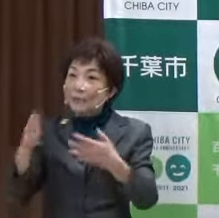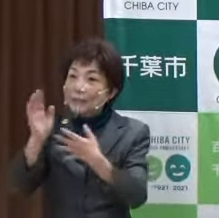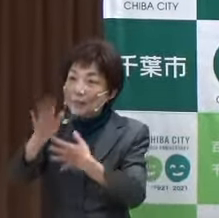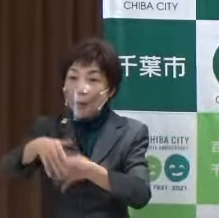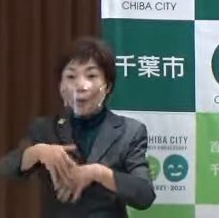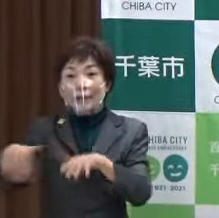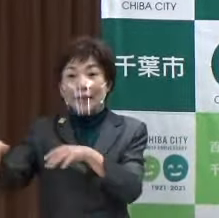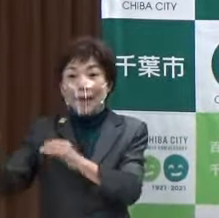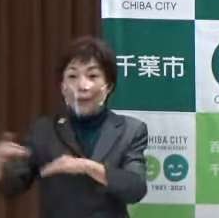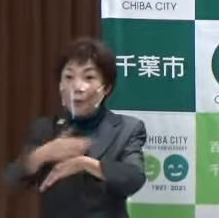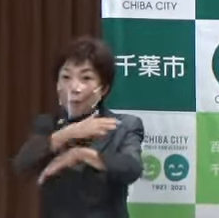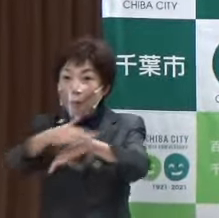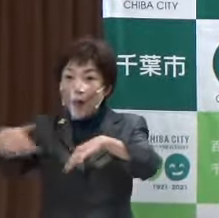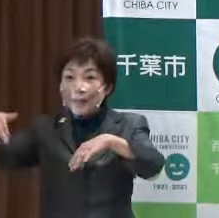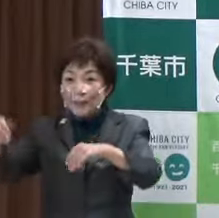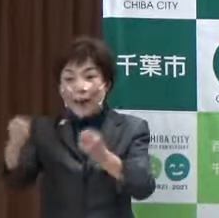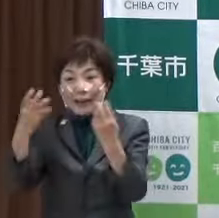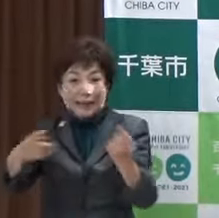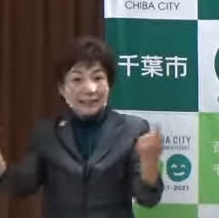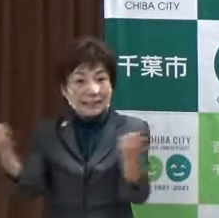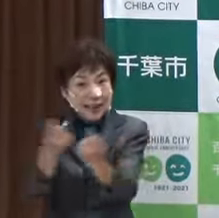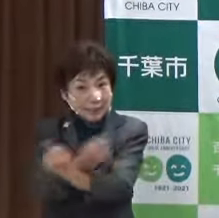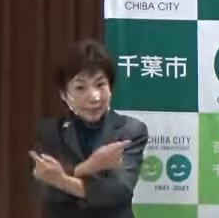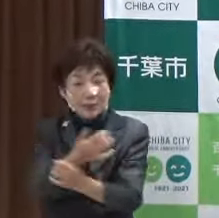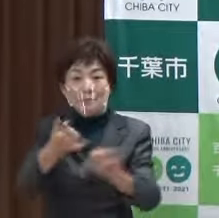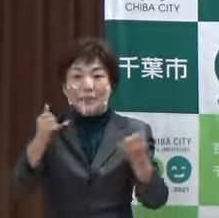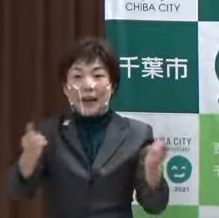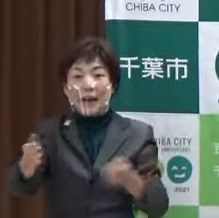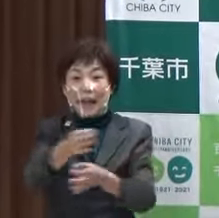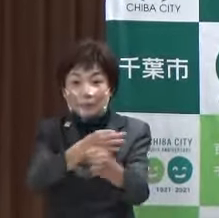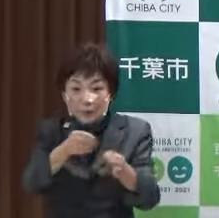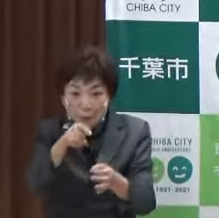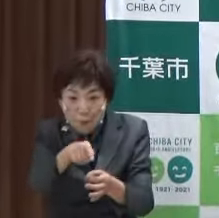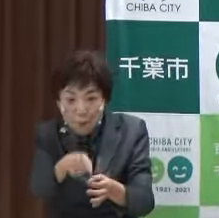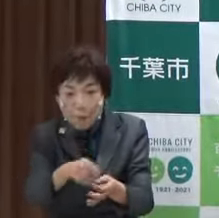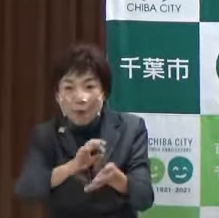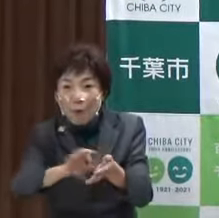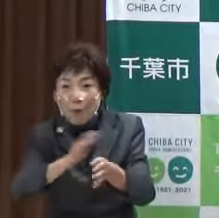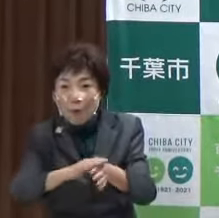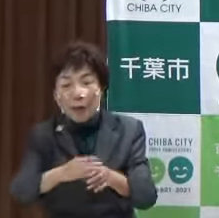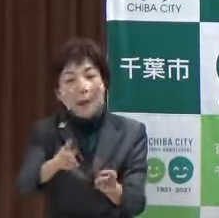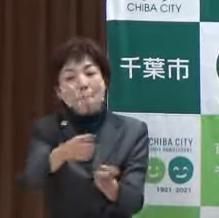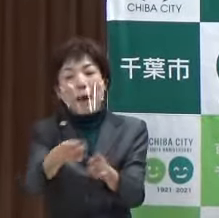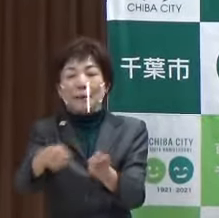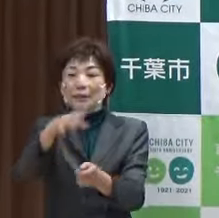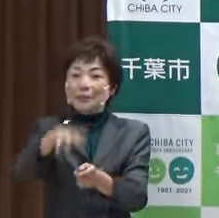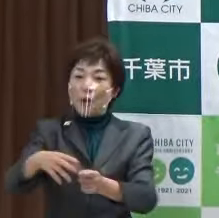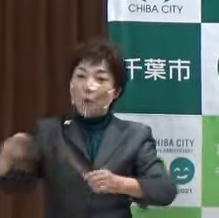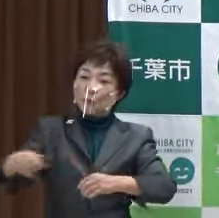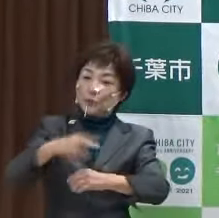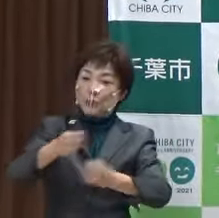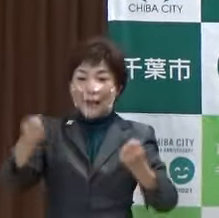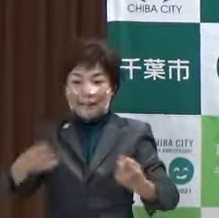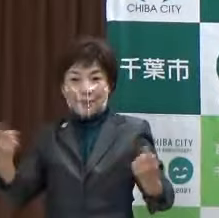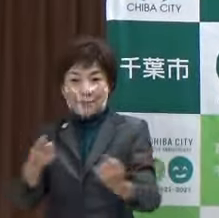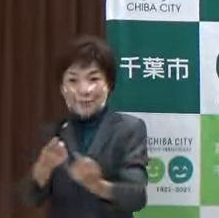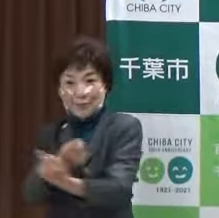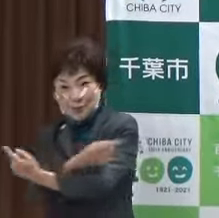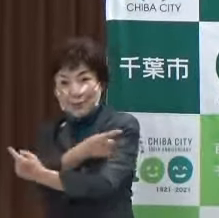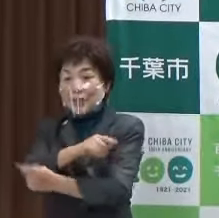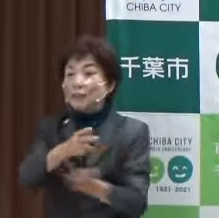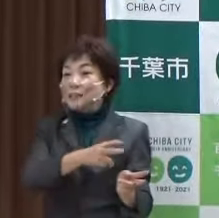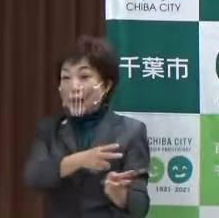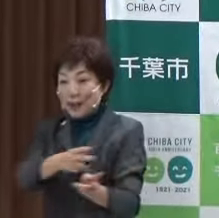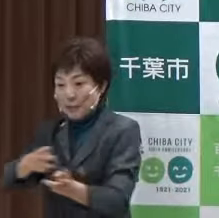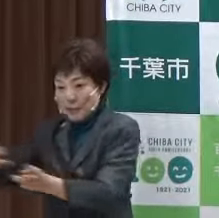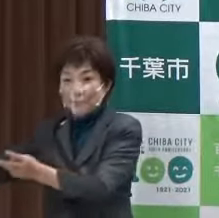が、稲城海浜公園のリニューアル、民間活用の導入によりまして、バーベキュー場プールのリニューアル、組合のリニューアルで機能整